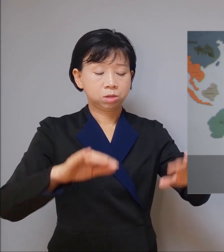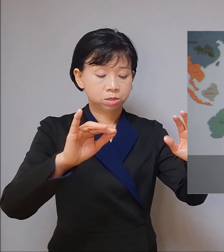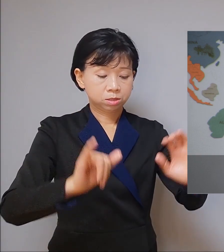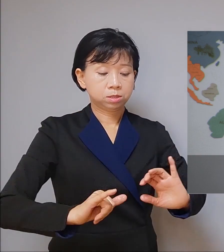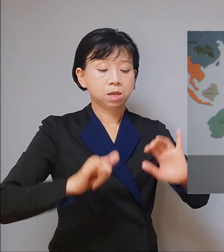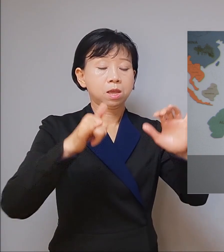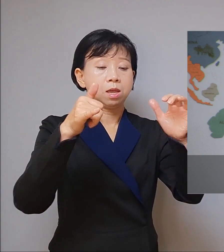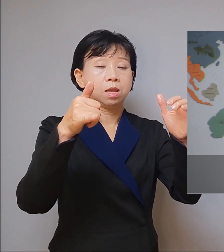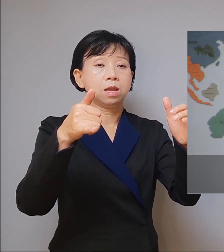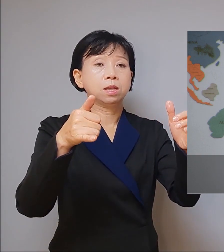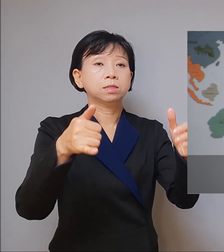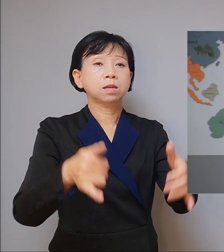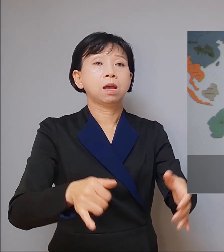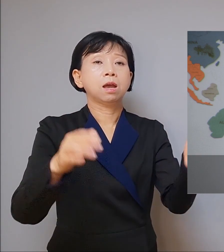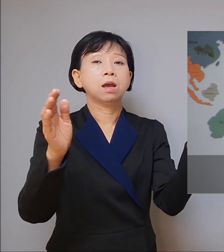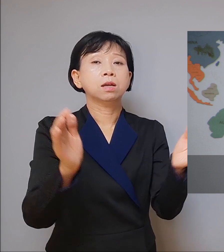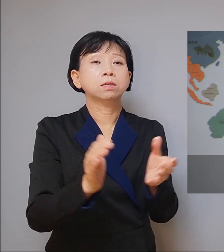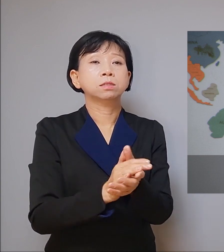어물어져